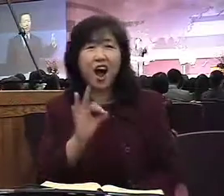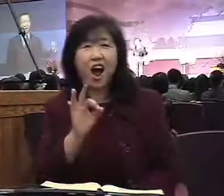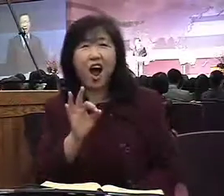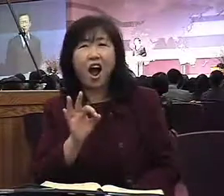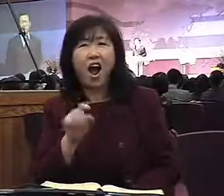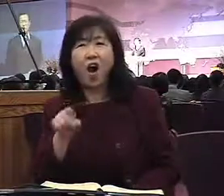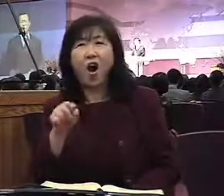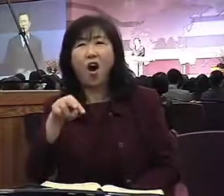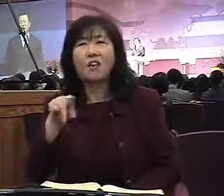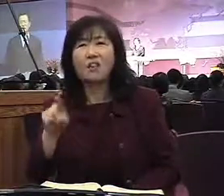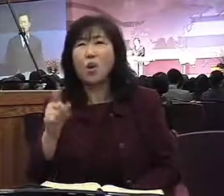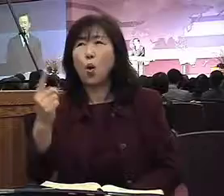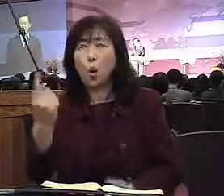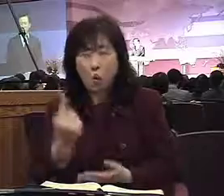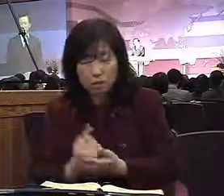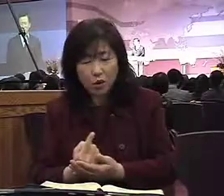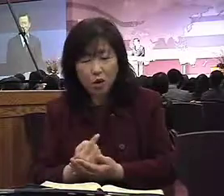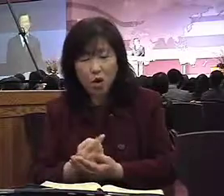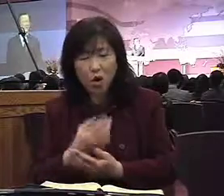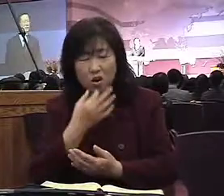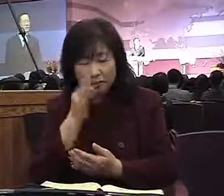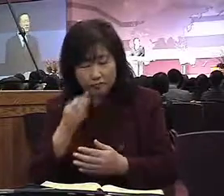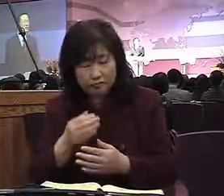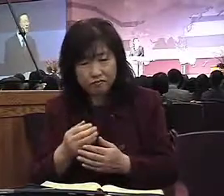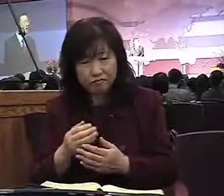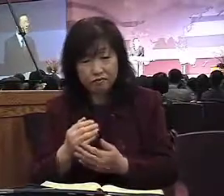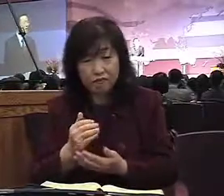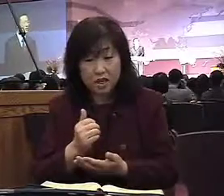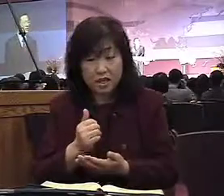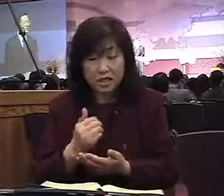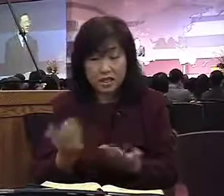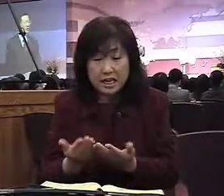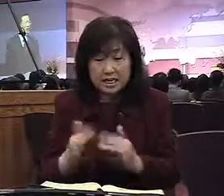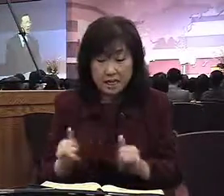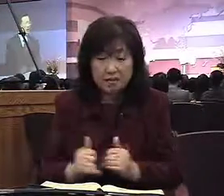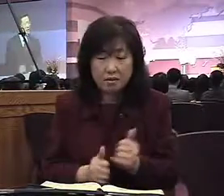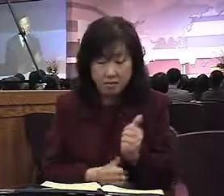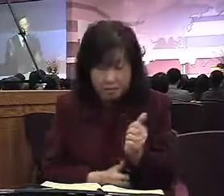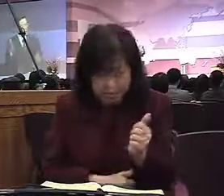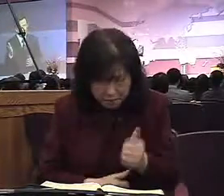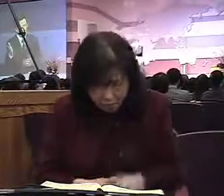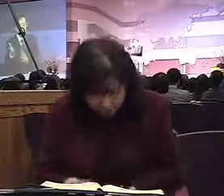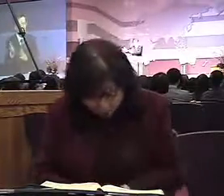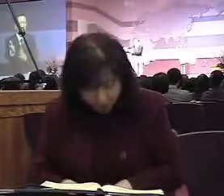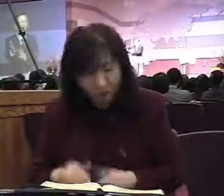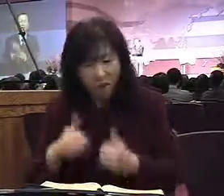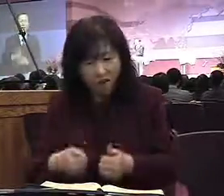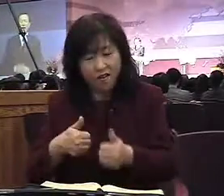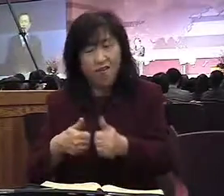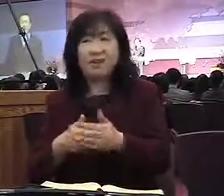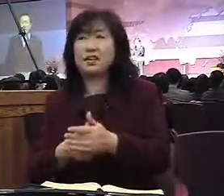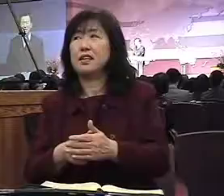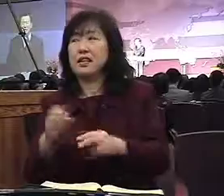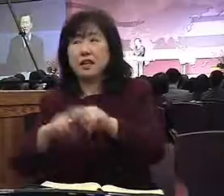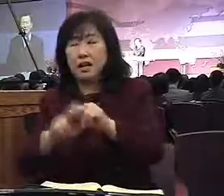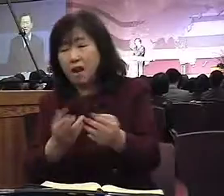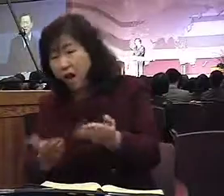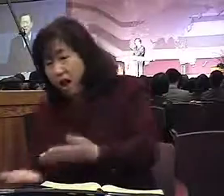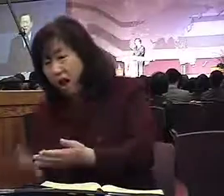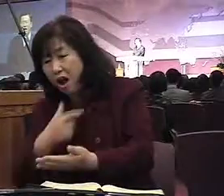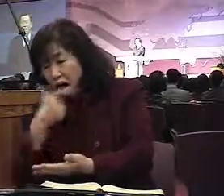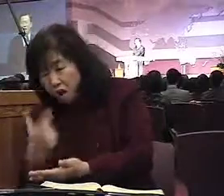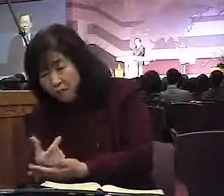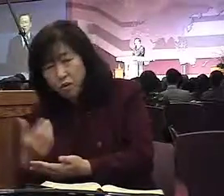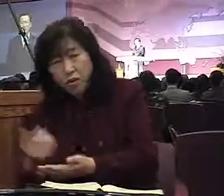그 직원들이 딱 줄 서서 인사를 하고 거기서 감동받았죠. 또 들어가더니 자리에 안내하는데 감동받죠.